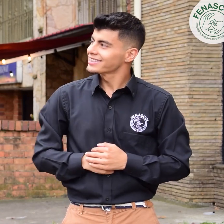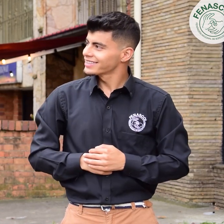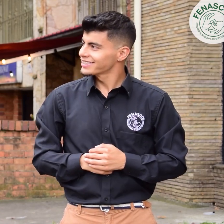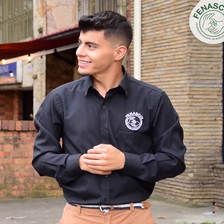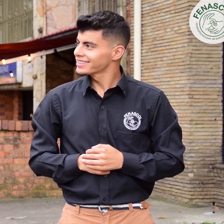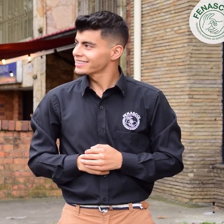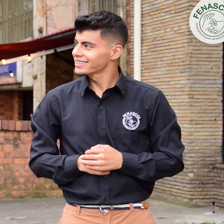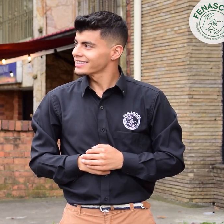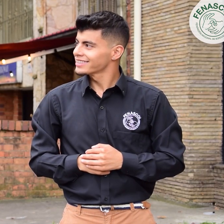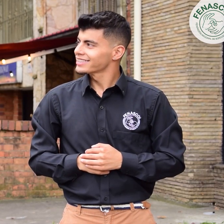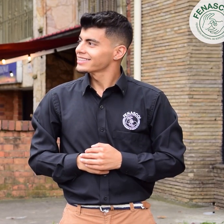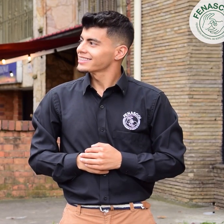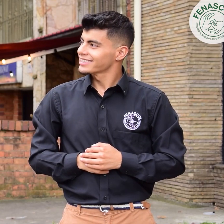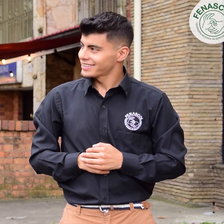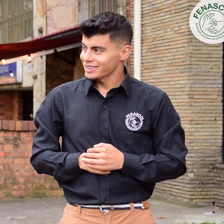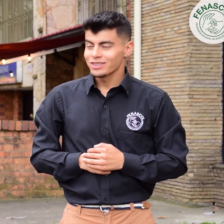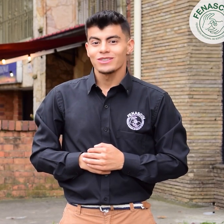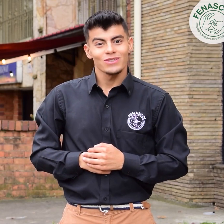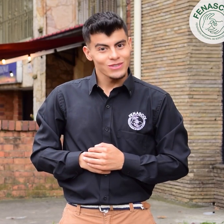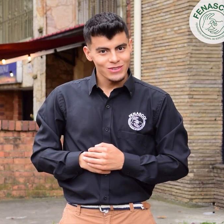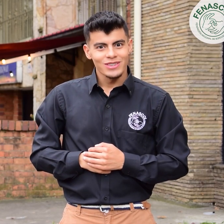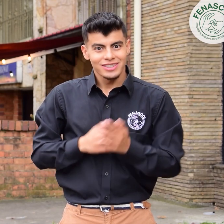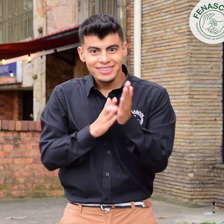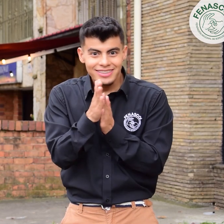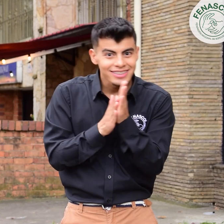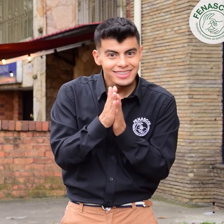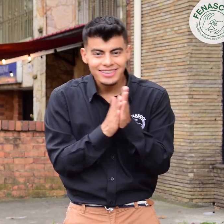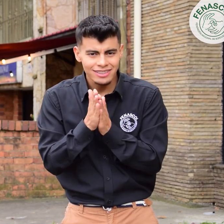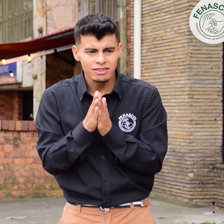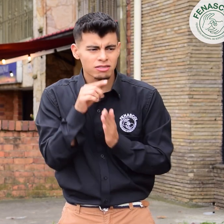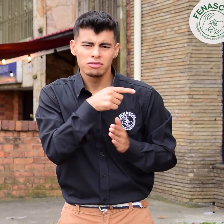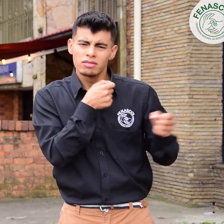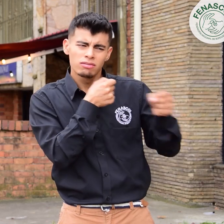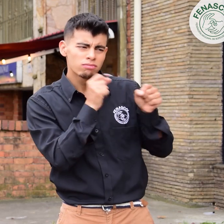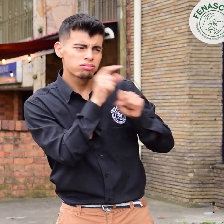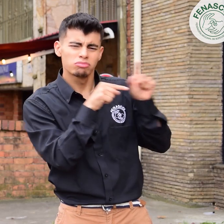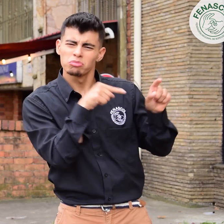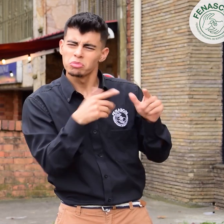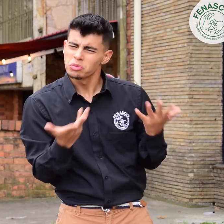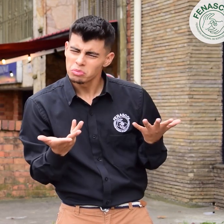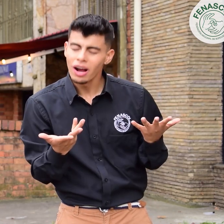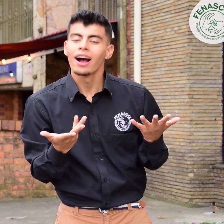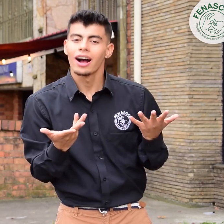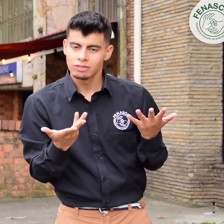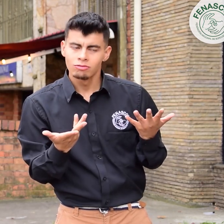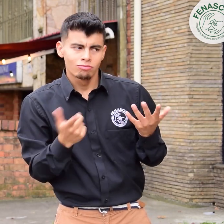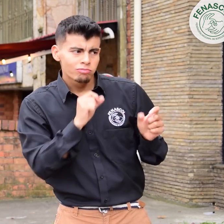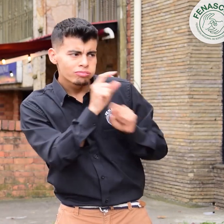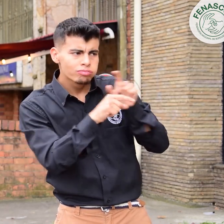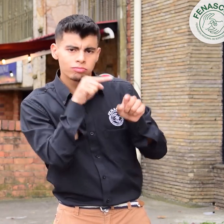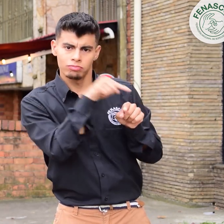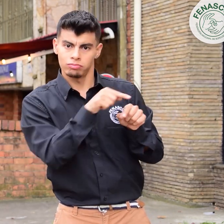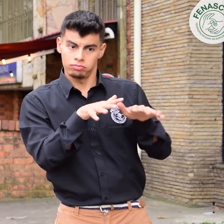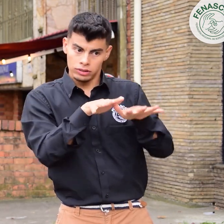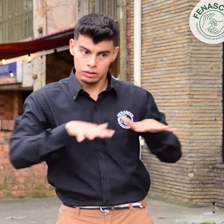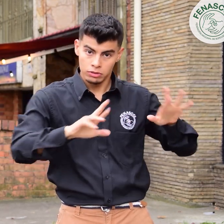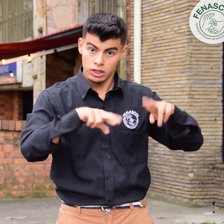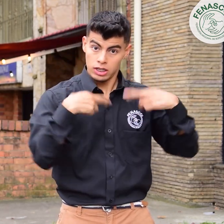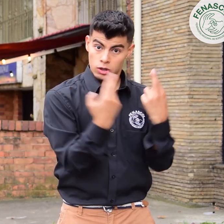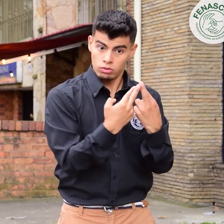Shirley en esta entrevista les preguntaremos Por qué es tan importante que